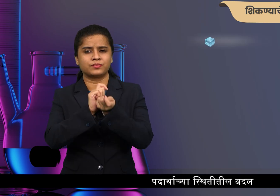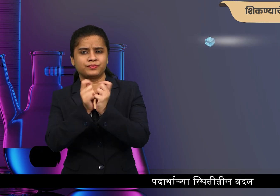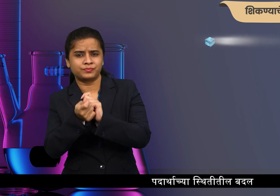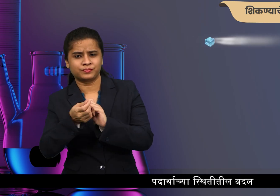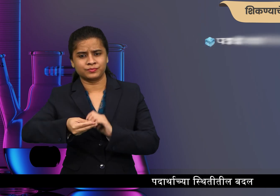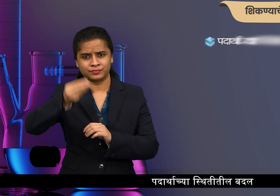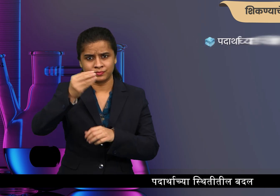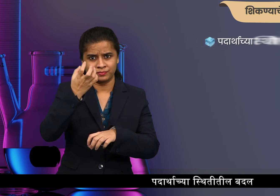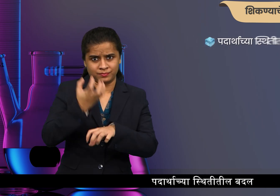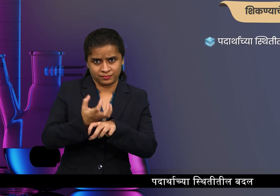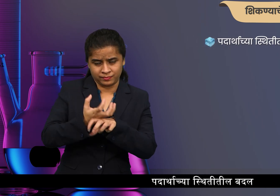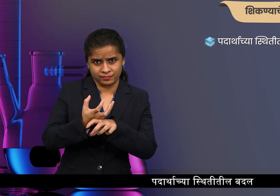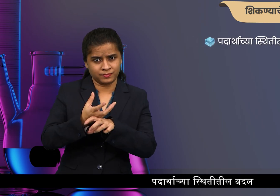पदार्थांच्या स्थितीतील बदल,